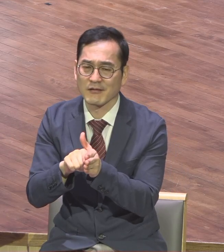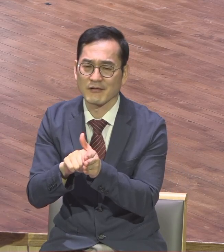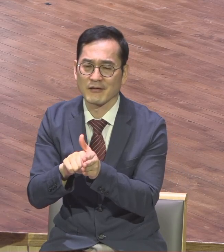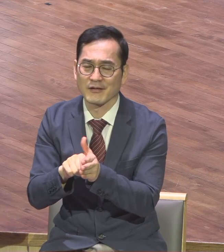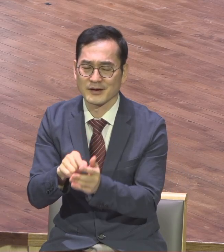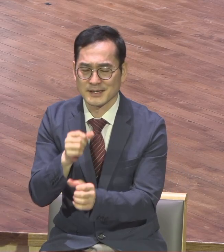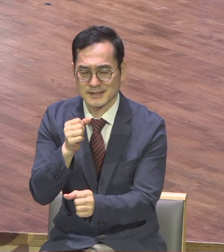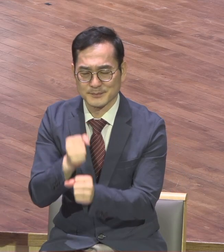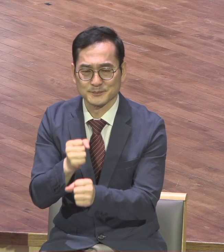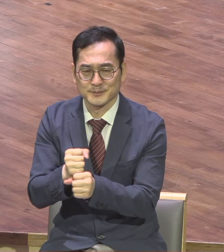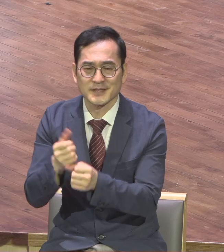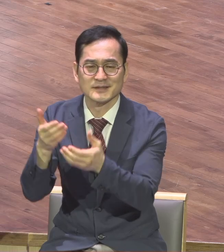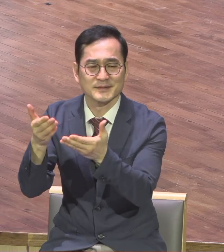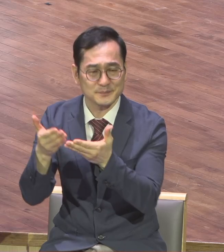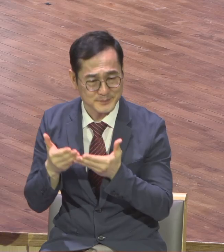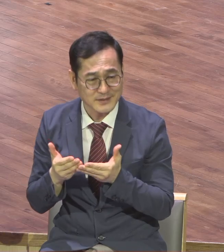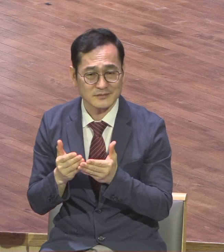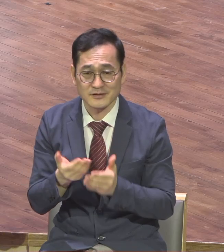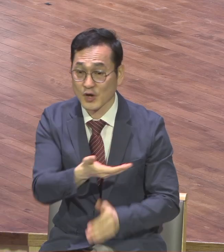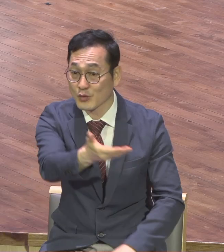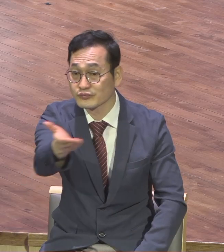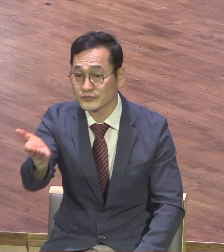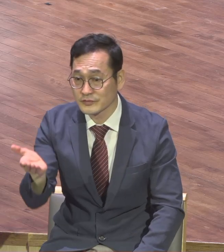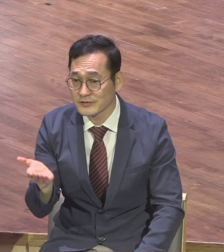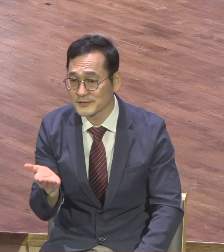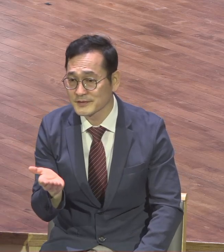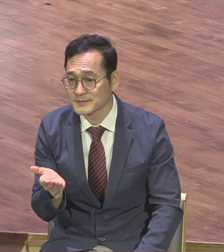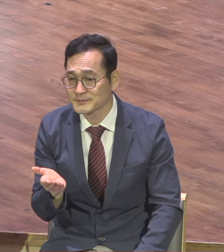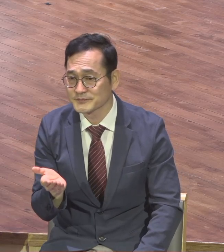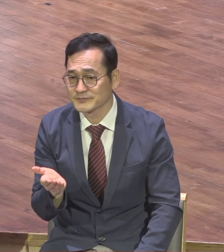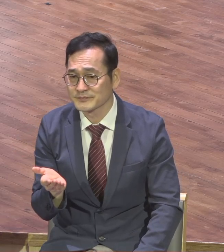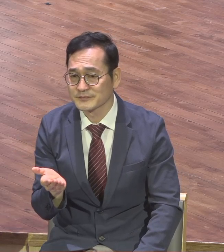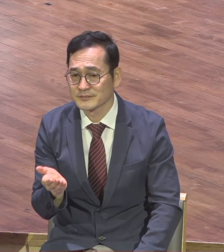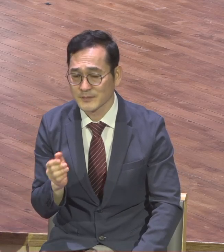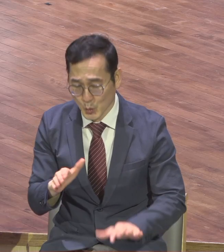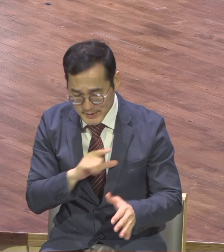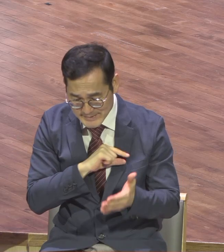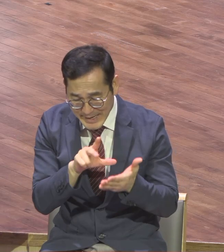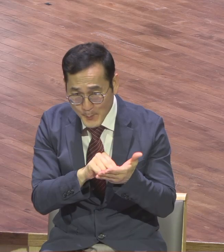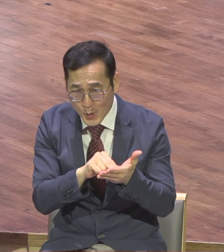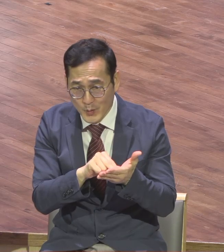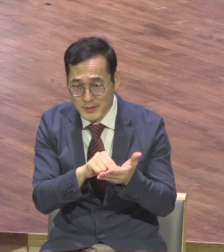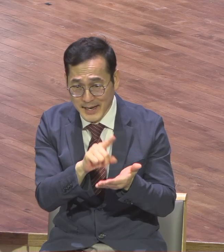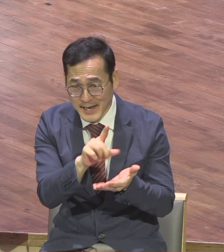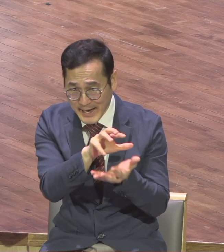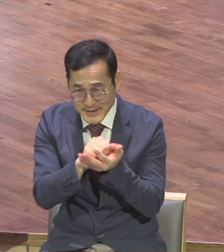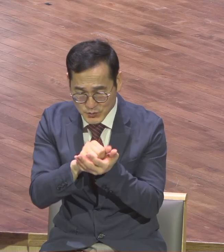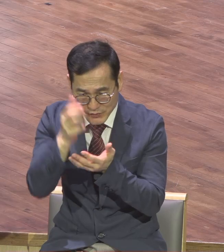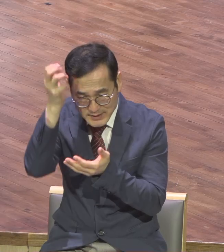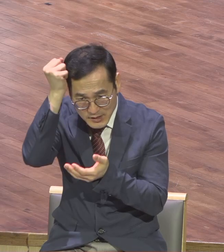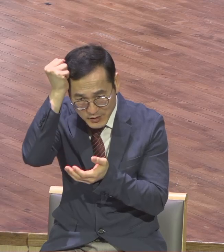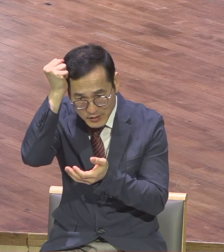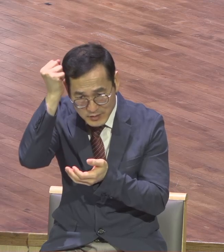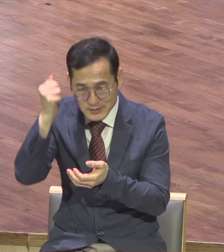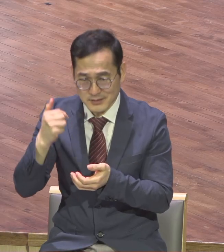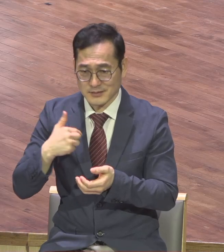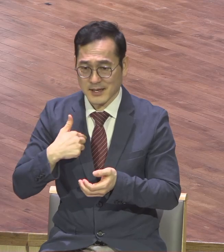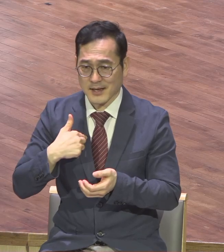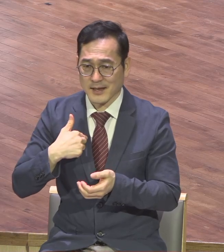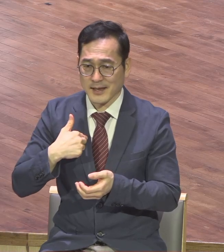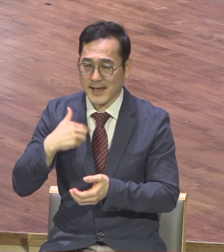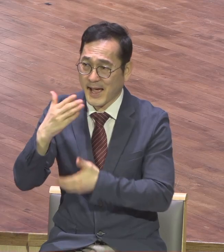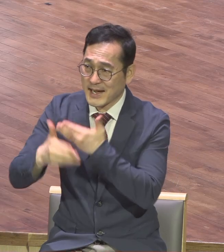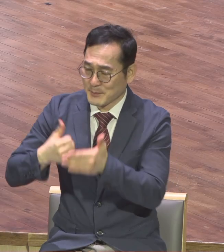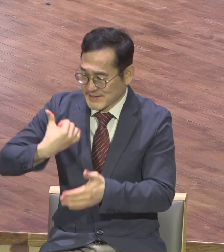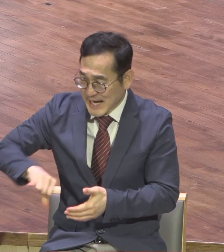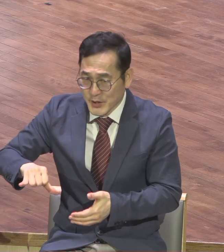영계 모든 성도들 이번 한 주간 동안도 계속해서 이 제목만이라도 묵상하면서 이 변화된 신분에 걸맞는